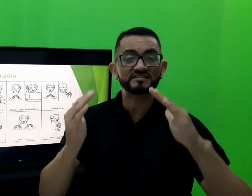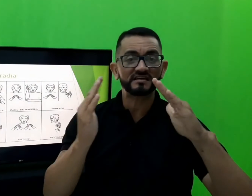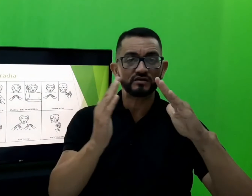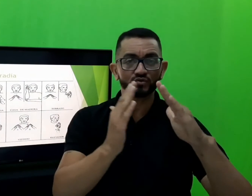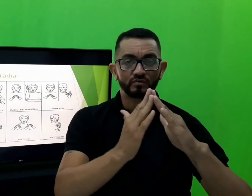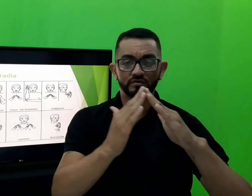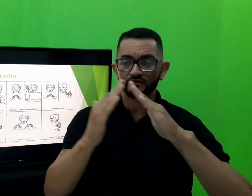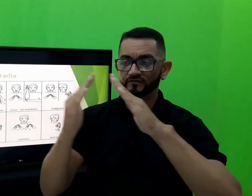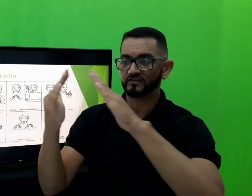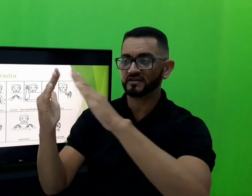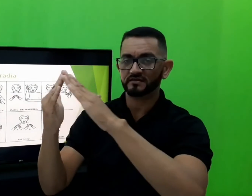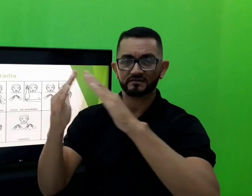vizinho,